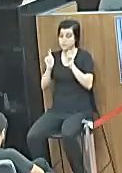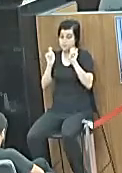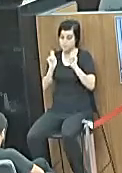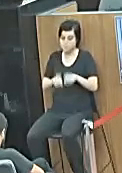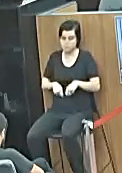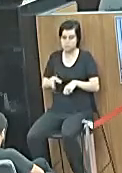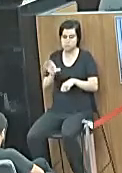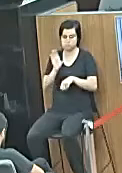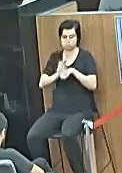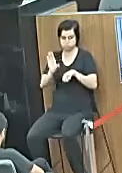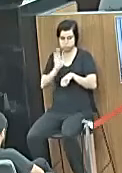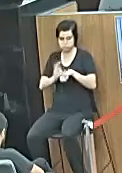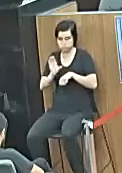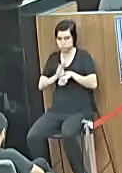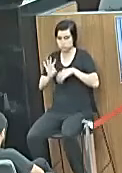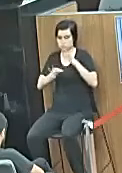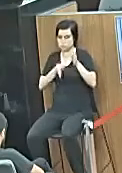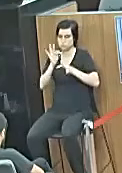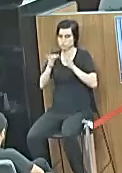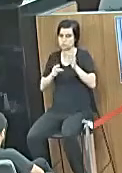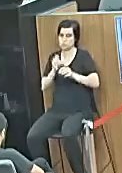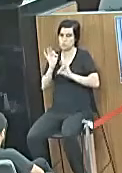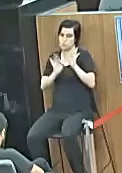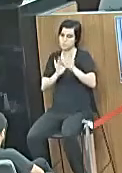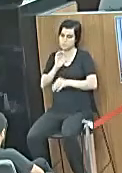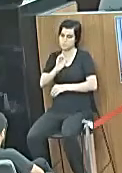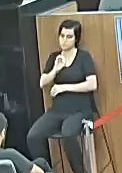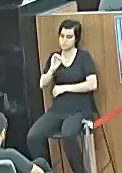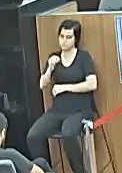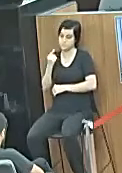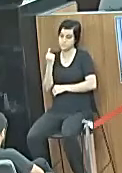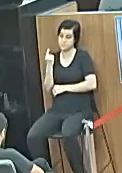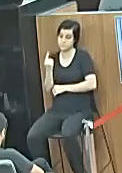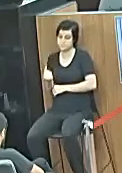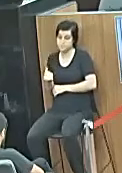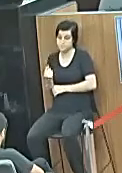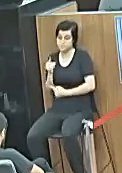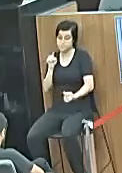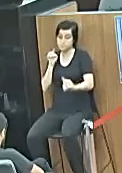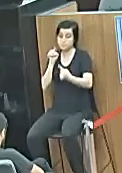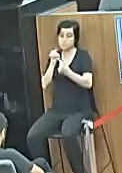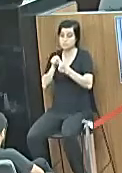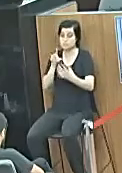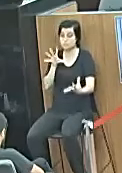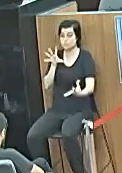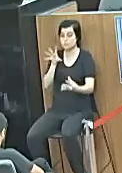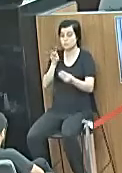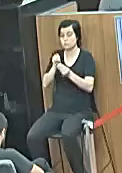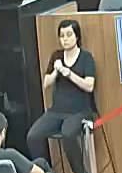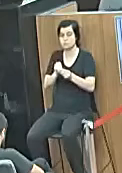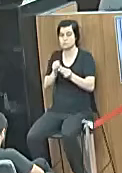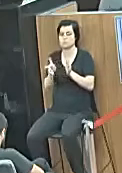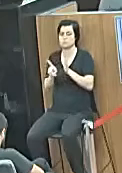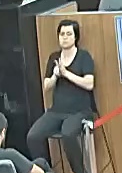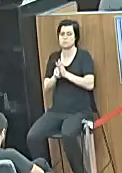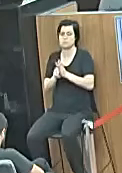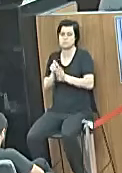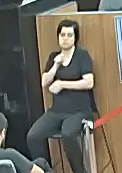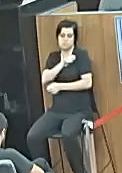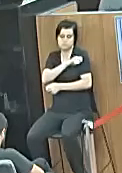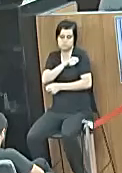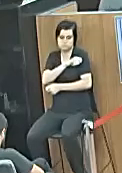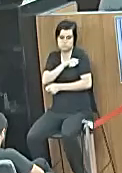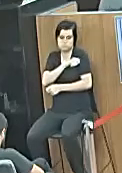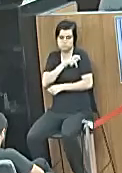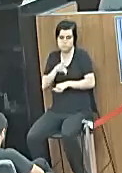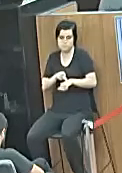tecnológica do programa 001 com vistas a incluir os estudantes de pós-graduação